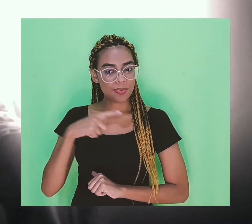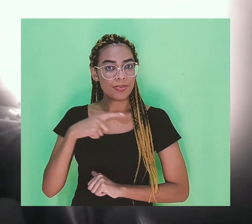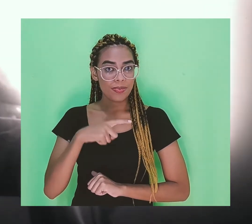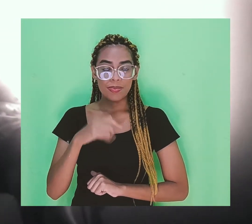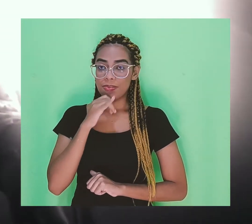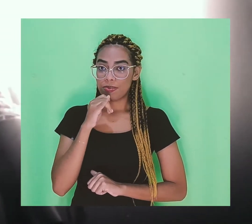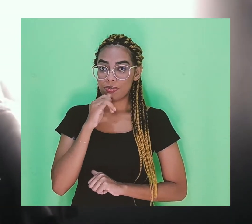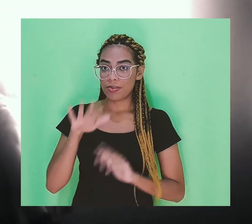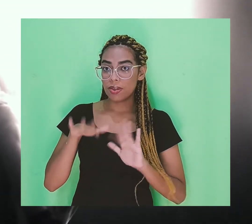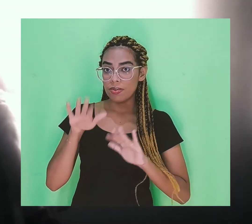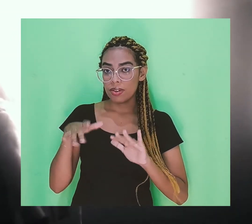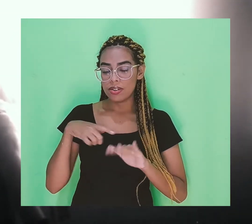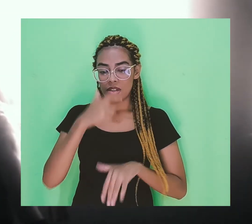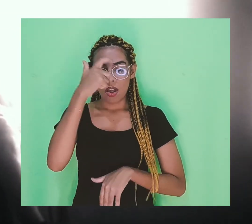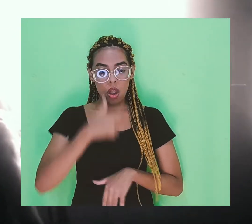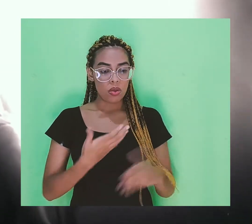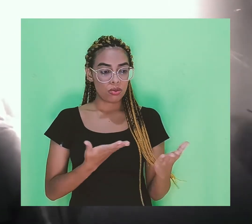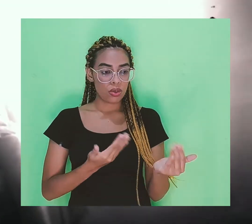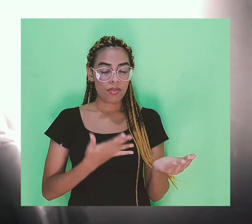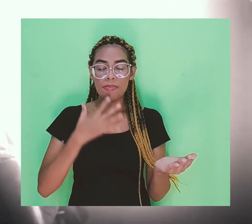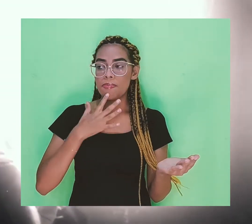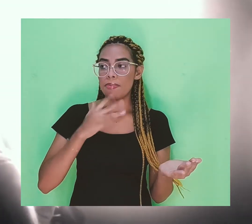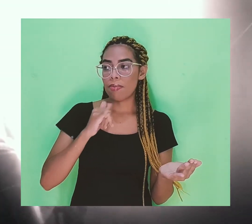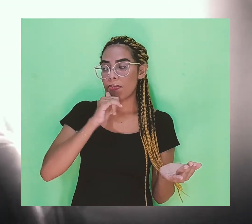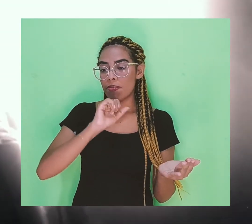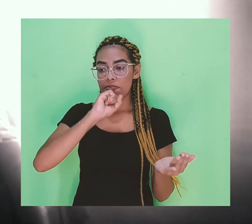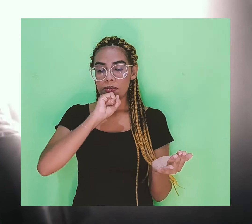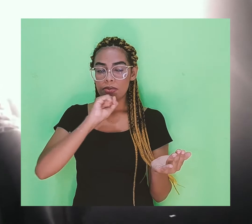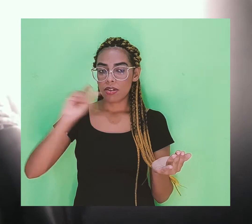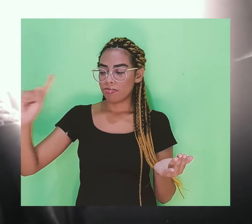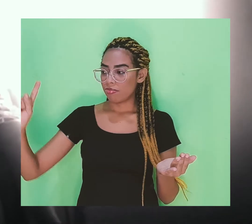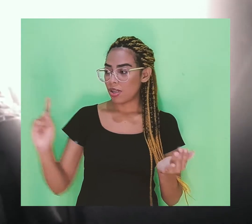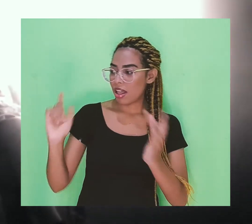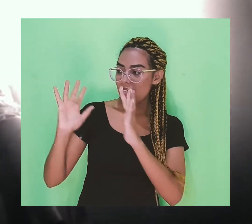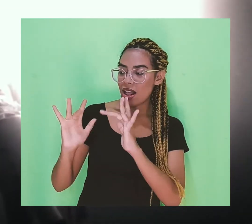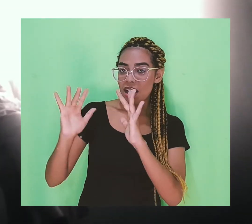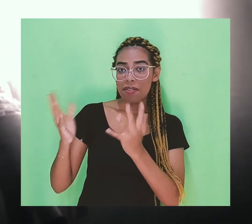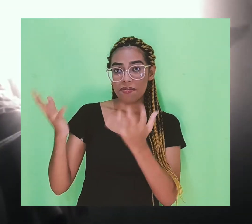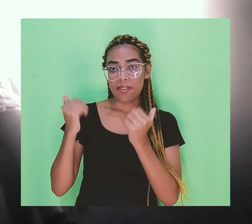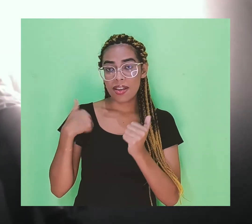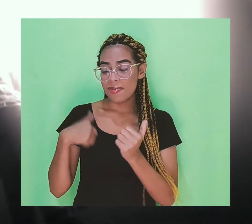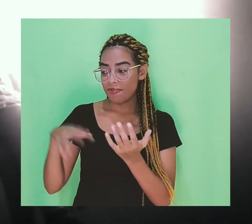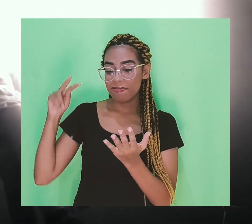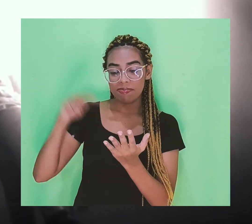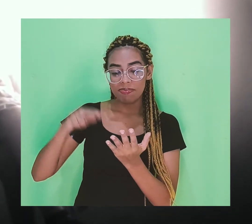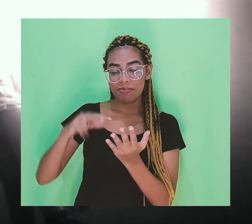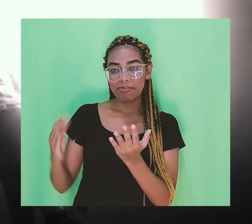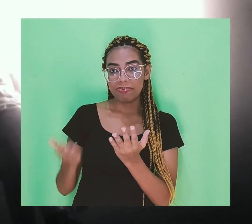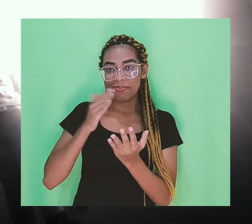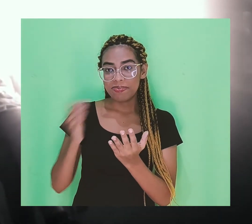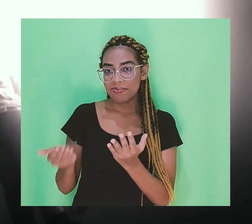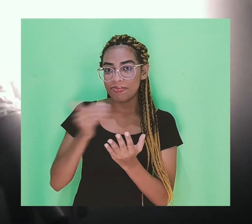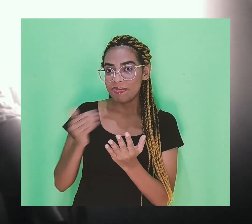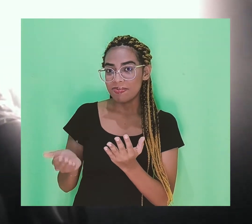quando você era adolescente, sua mãe ou seu pai pegava e chamava, sei lá, o seu crush pra ir na casa e olha aqui as fotos de família,